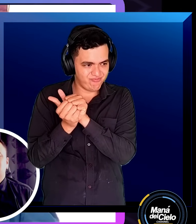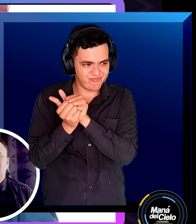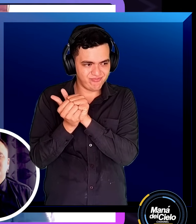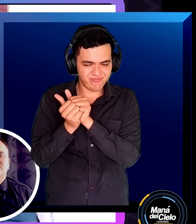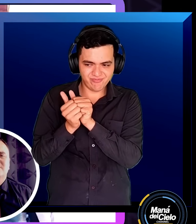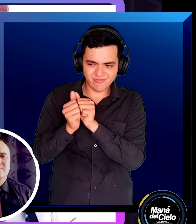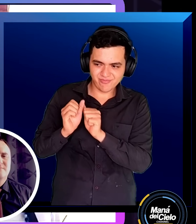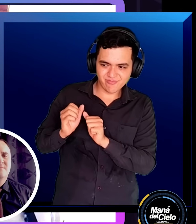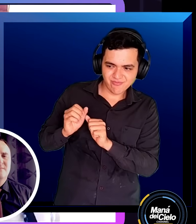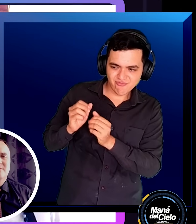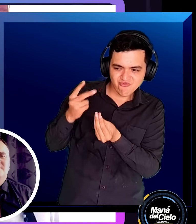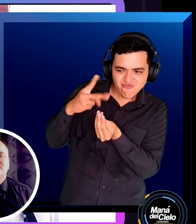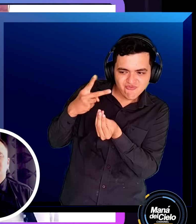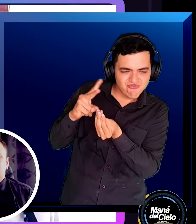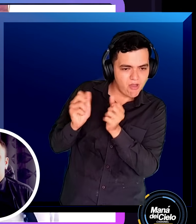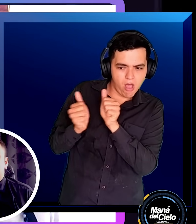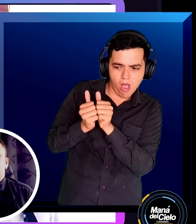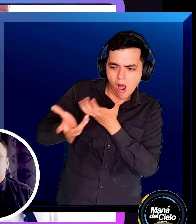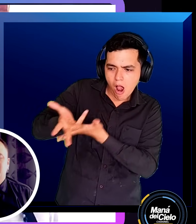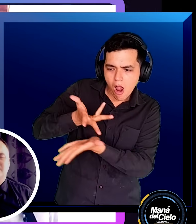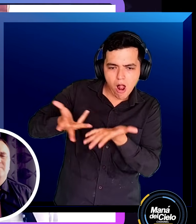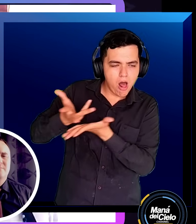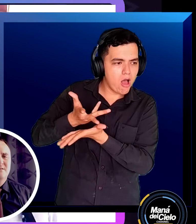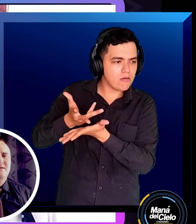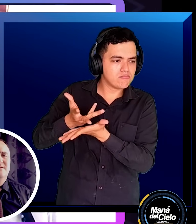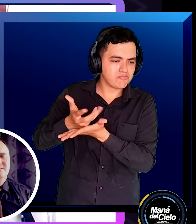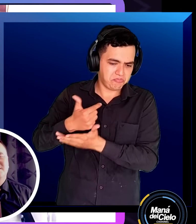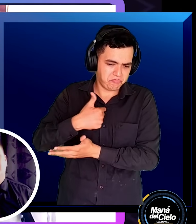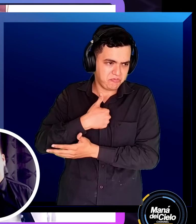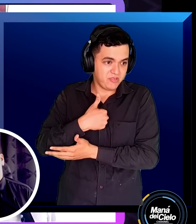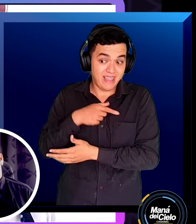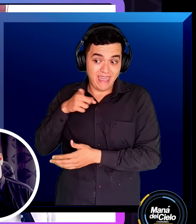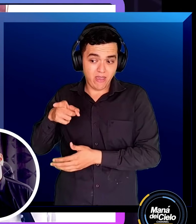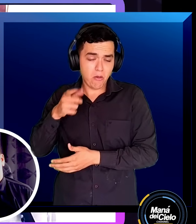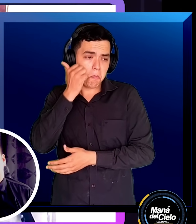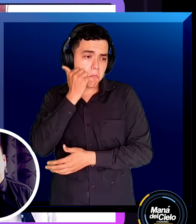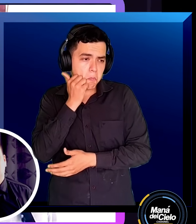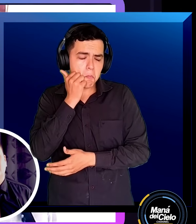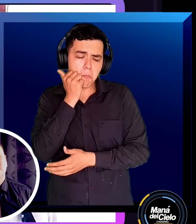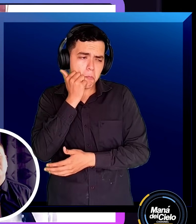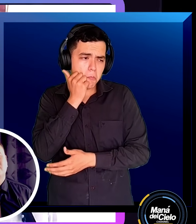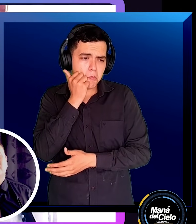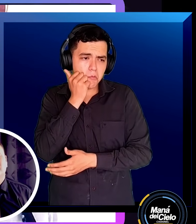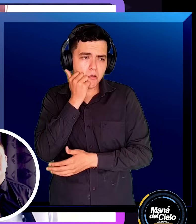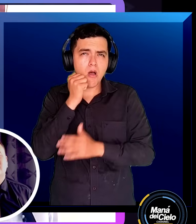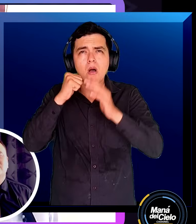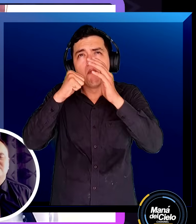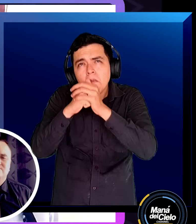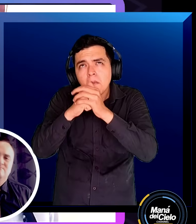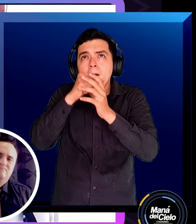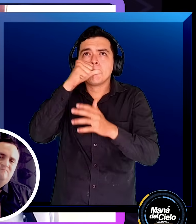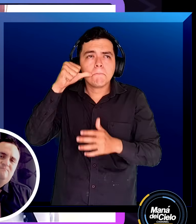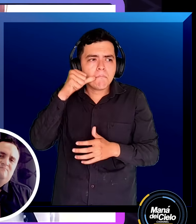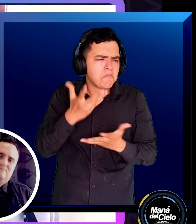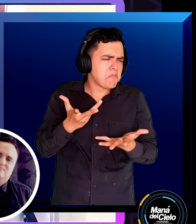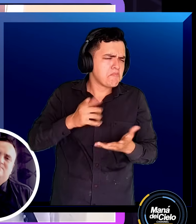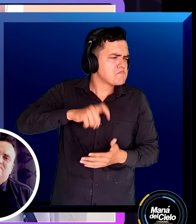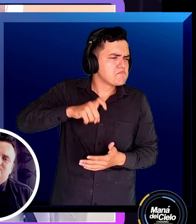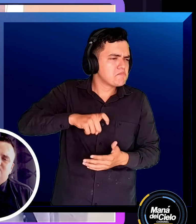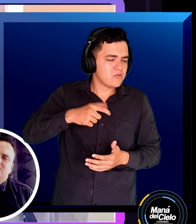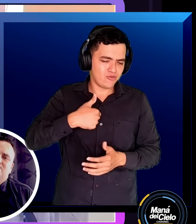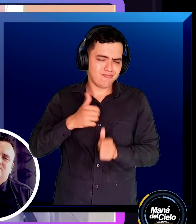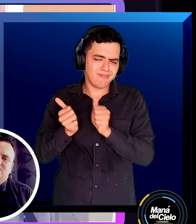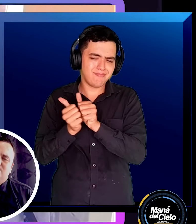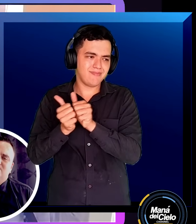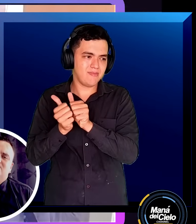¿qué fue lo que Jesús quiso decir cuando le hicieron esta pregunta sobre el